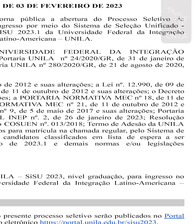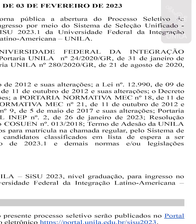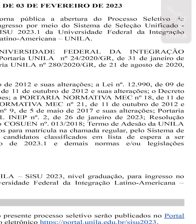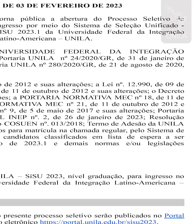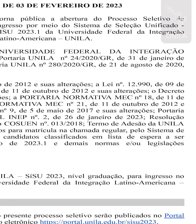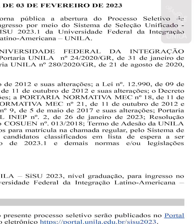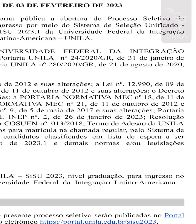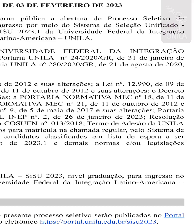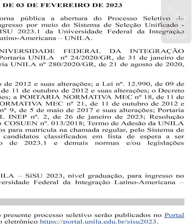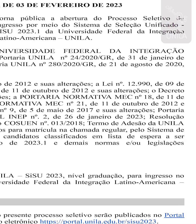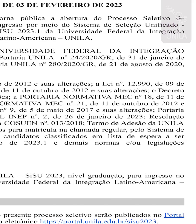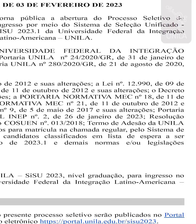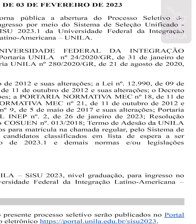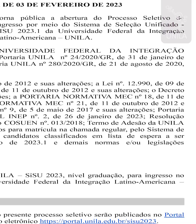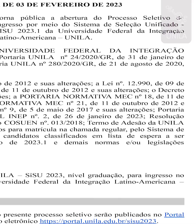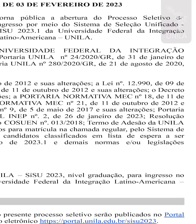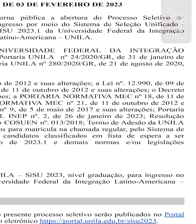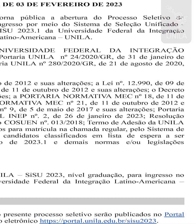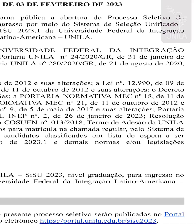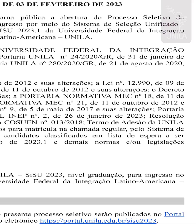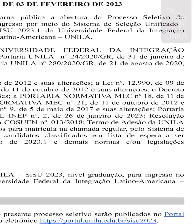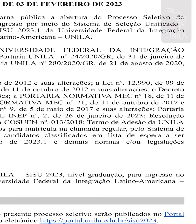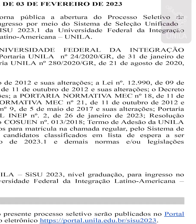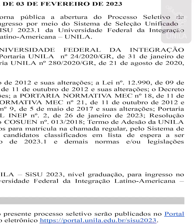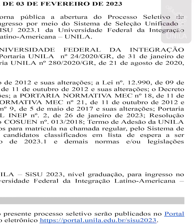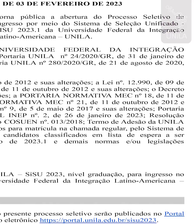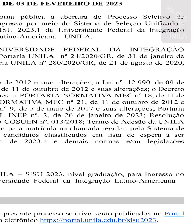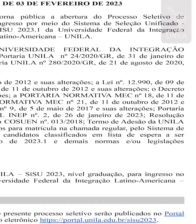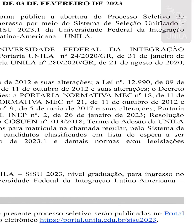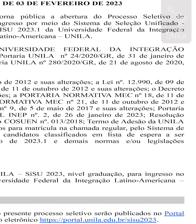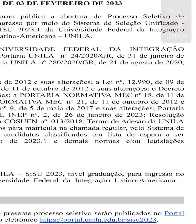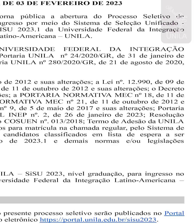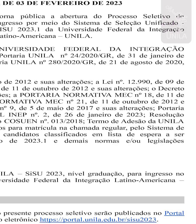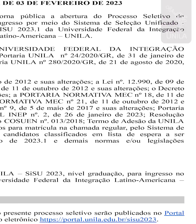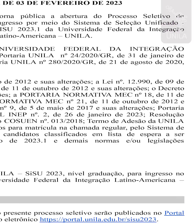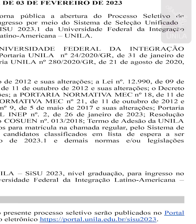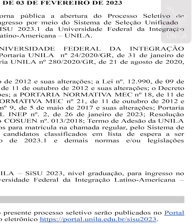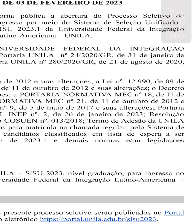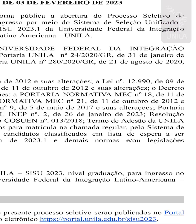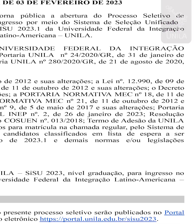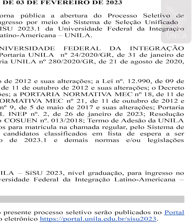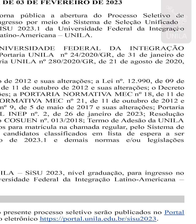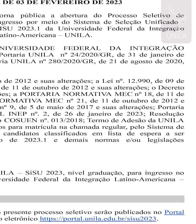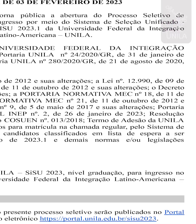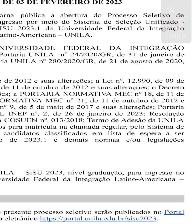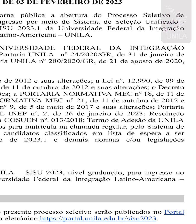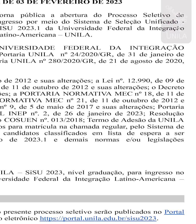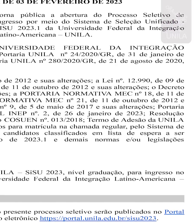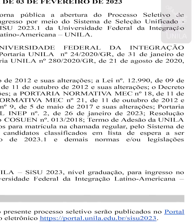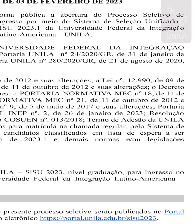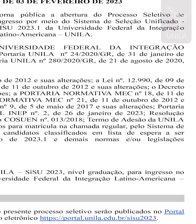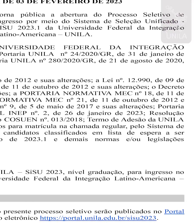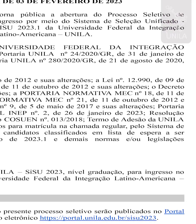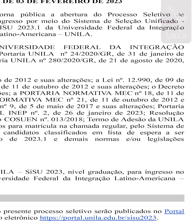de 2017, e suas alterações. Portaria Normativa número 4, de 6 de